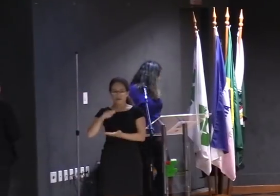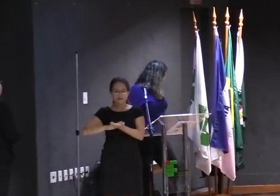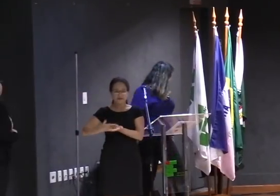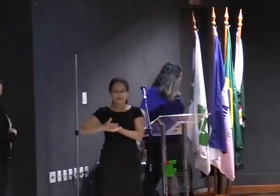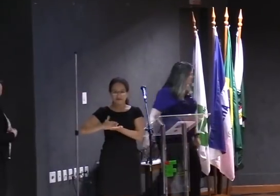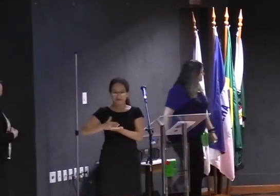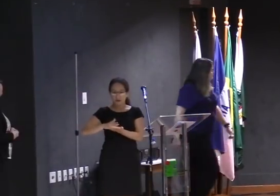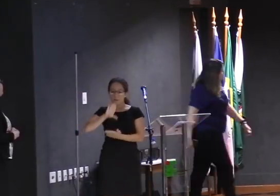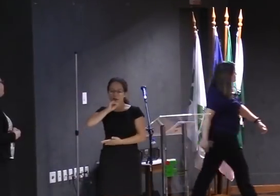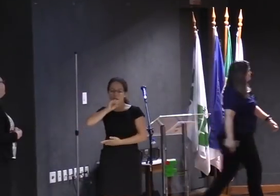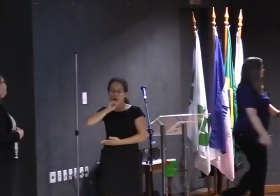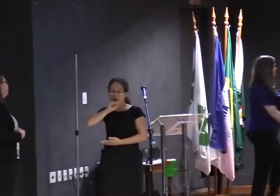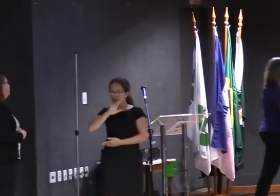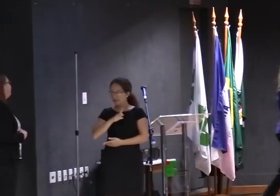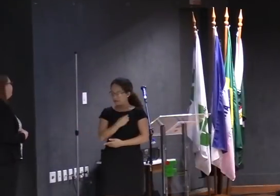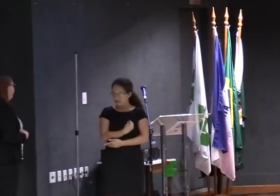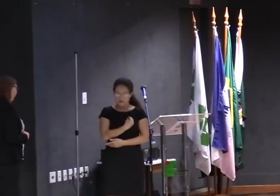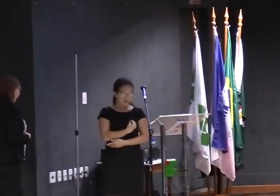Pronto.